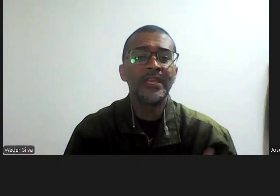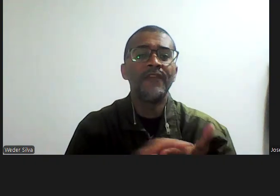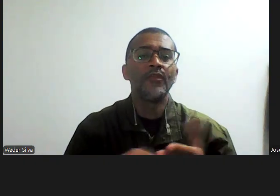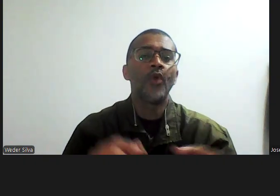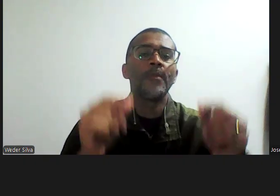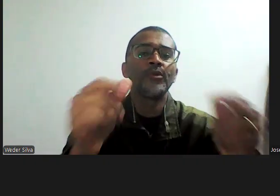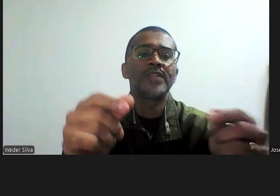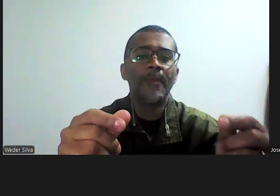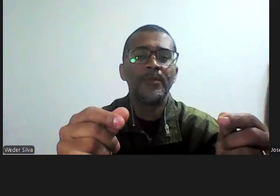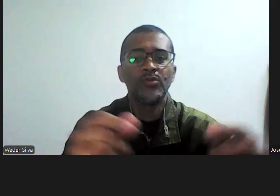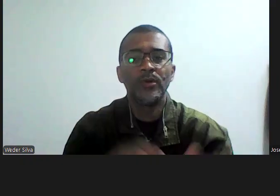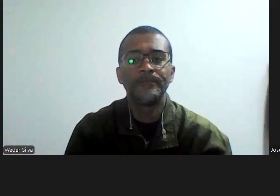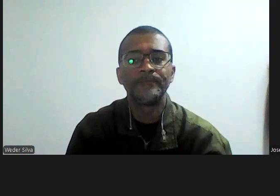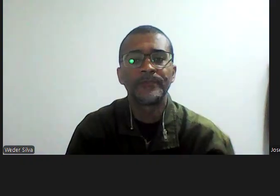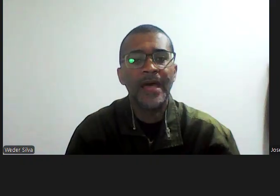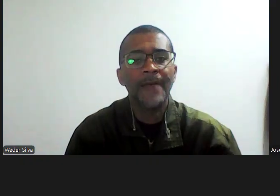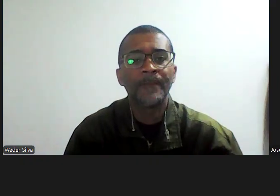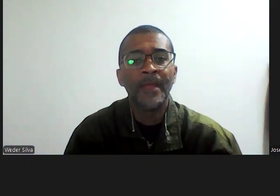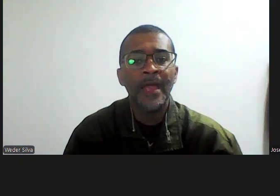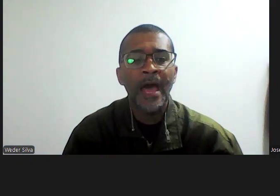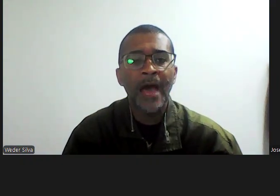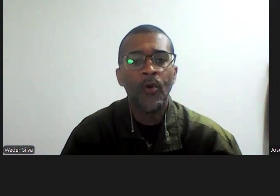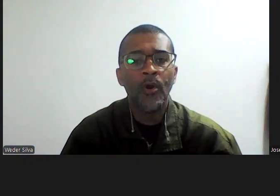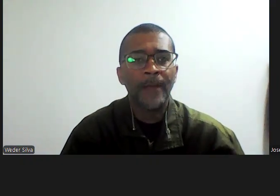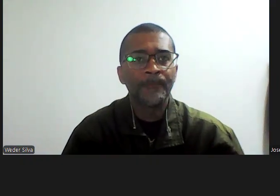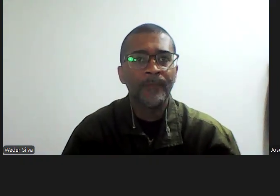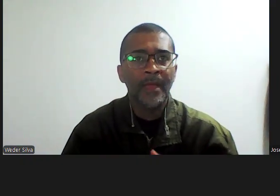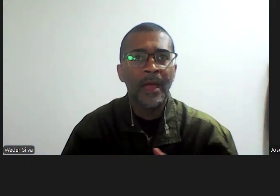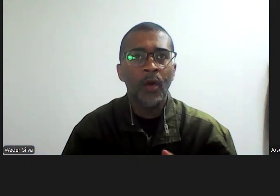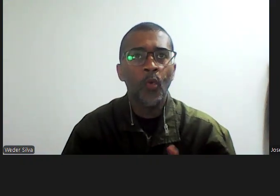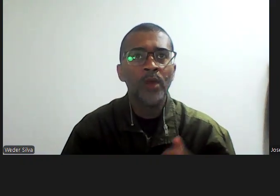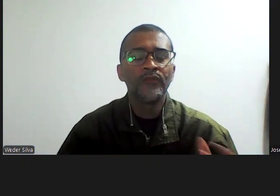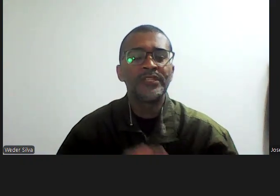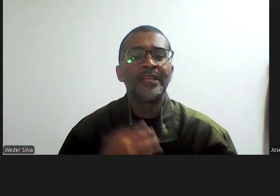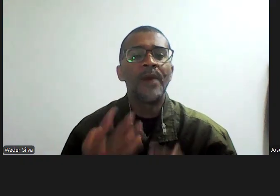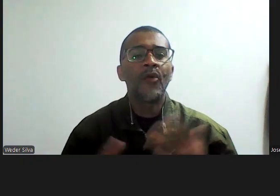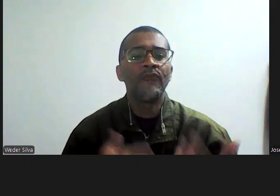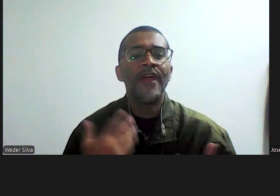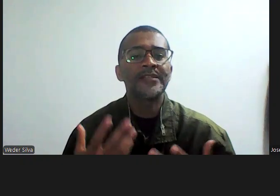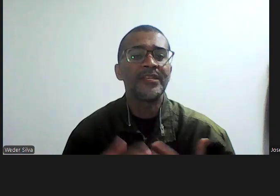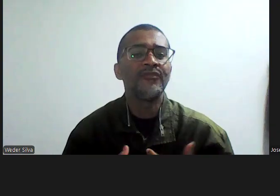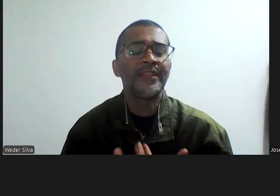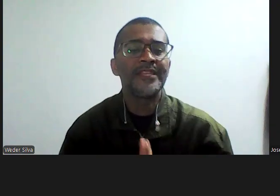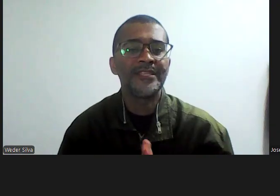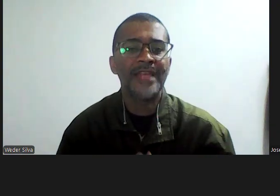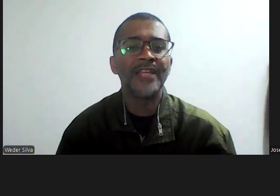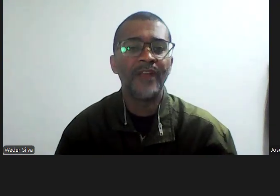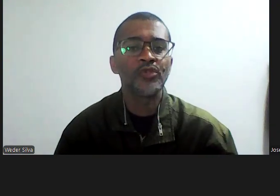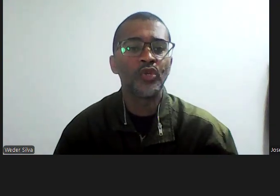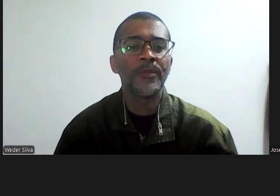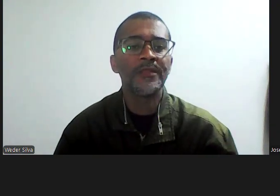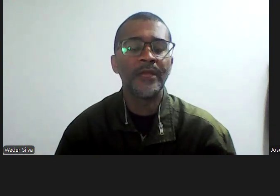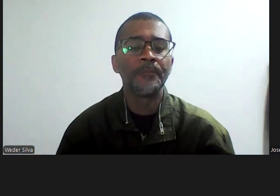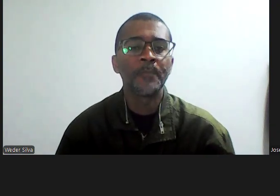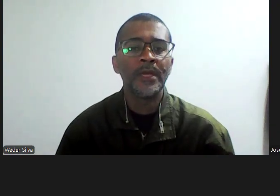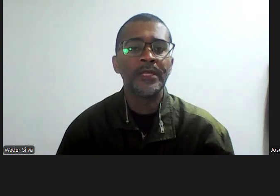pode escrever o nome e mostrar para a pessoa, tá? Agora, quando você está numa conversa, você não vai ter necessidade de falar o